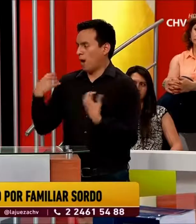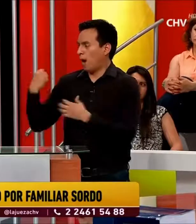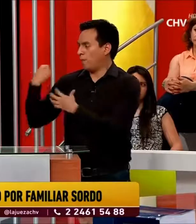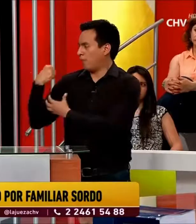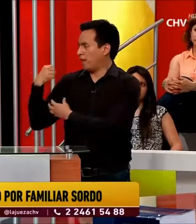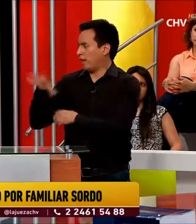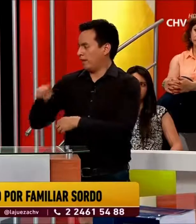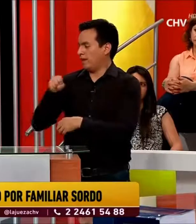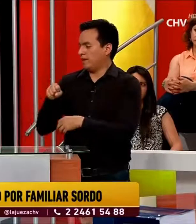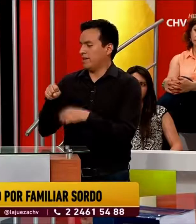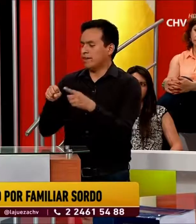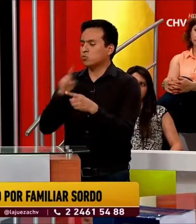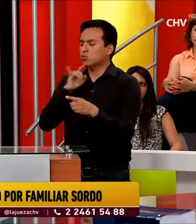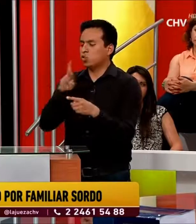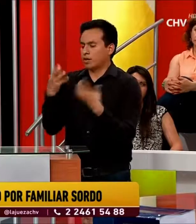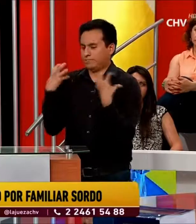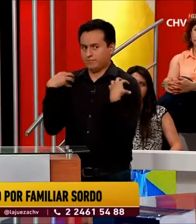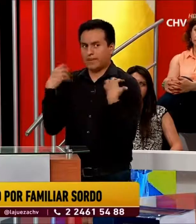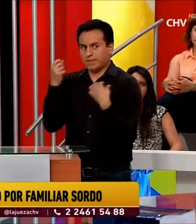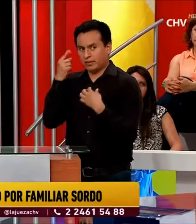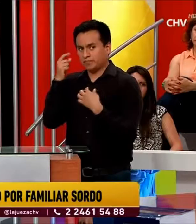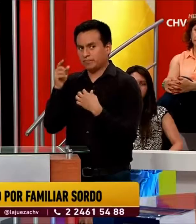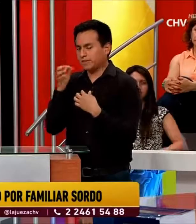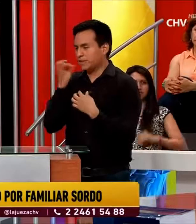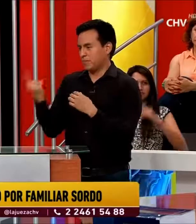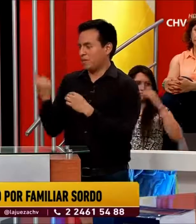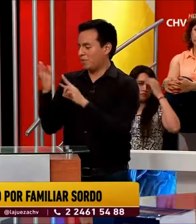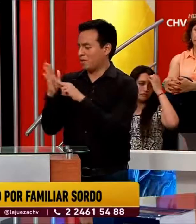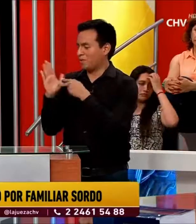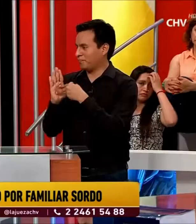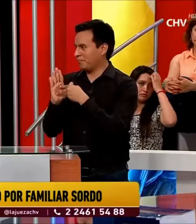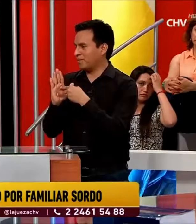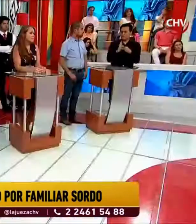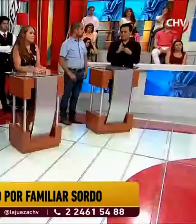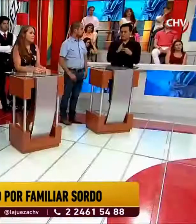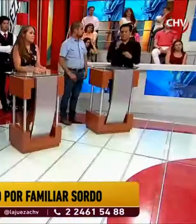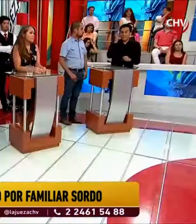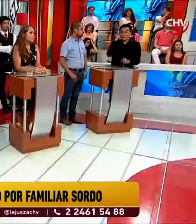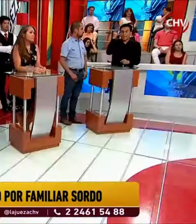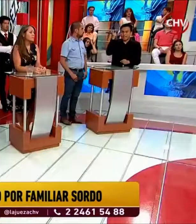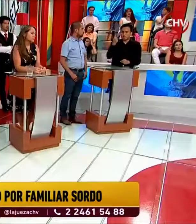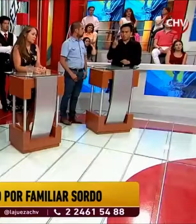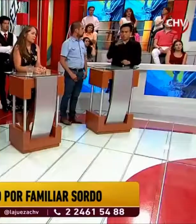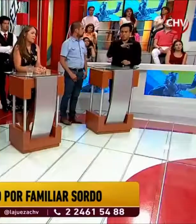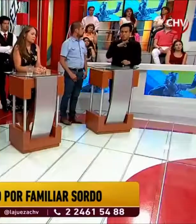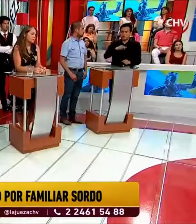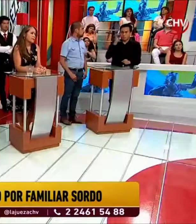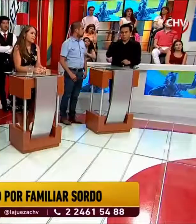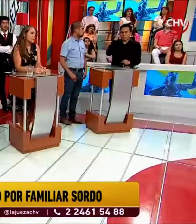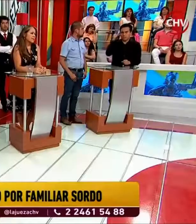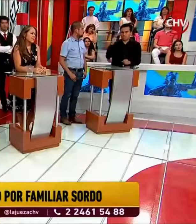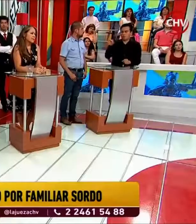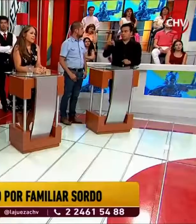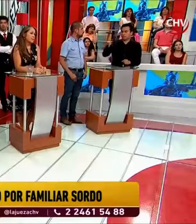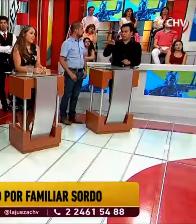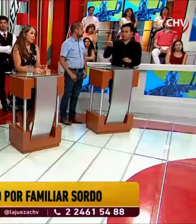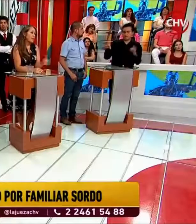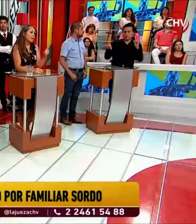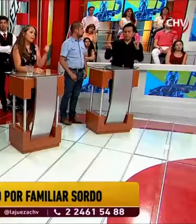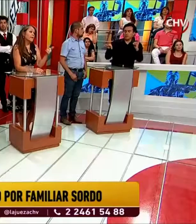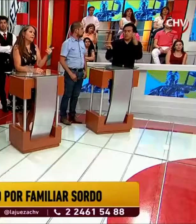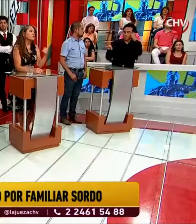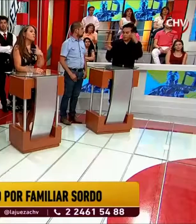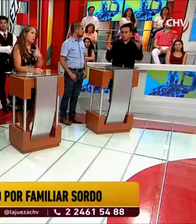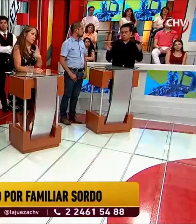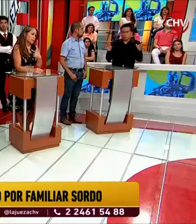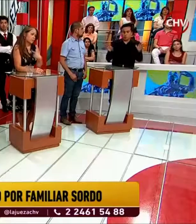él tutora. Ya, tenemos el primer problema. El primer problema es que él cree que hay dos pensiones. Claro, una de orfandad y otra de invalidez. cree que una de esas yo me la